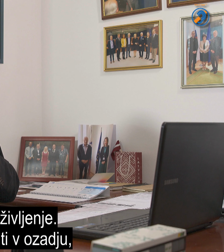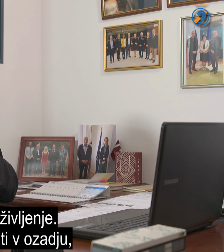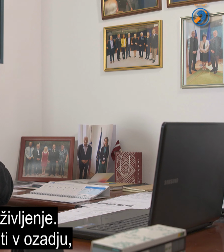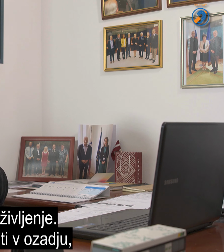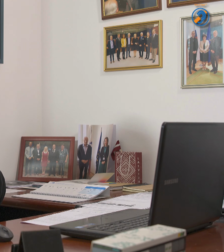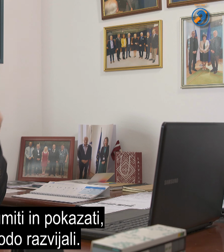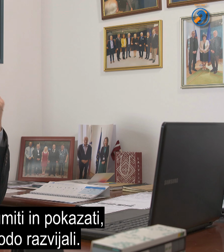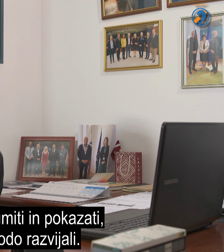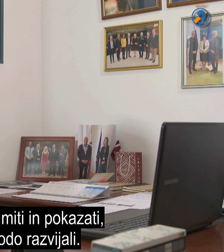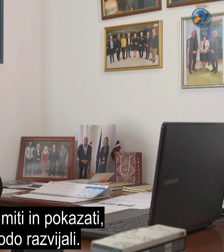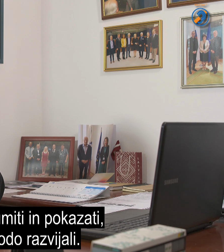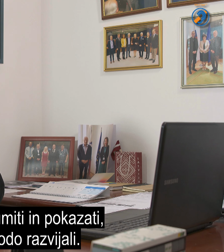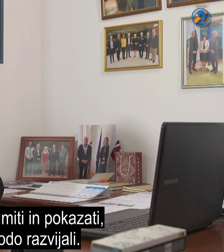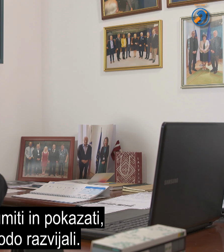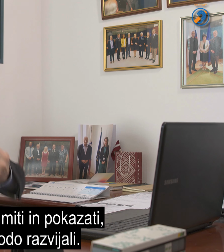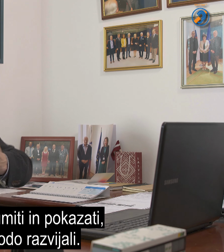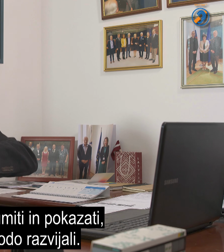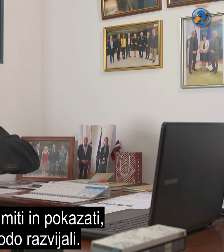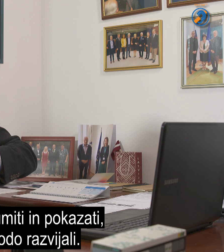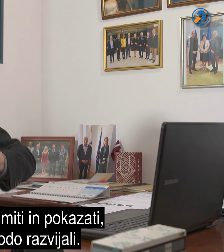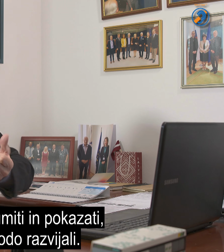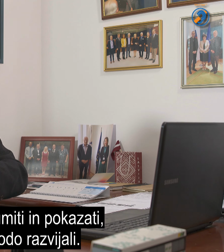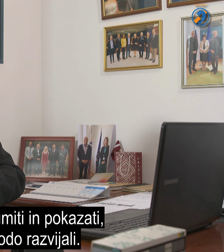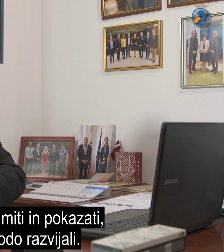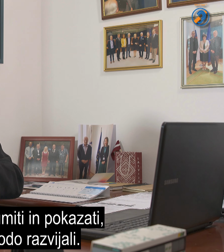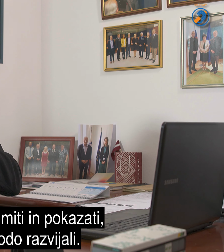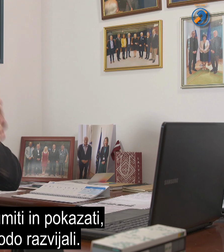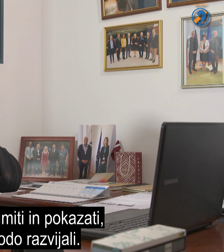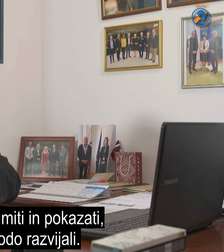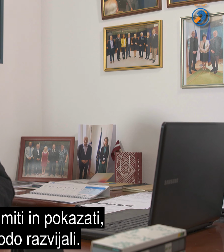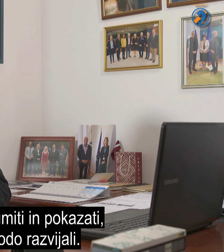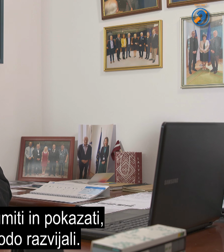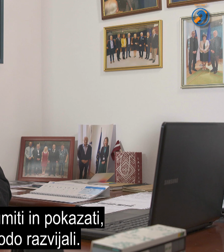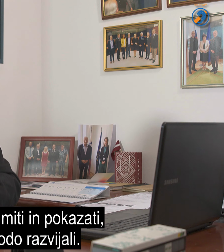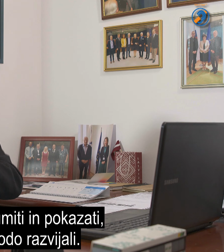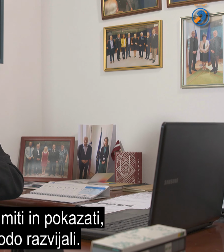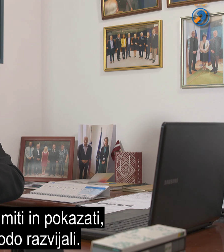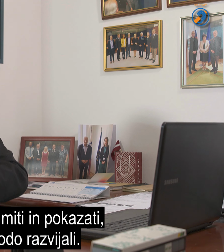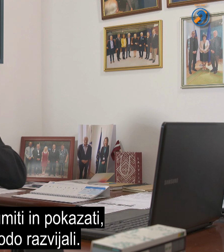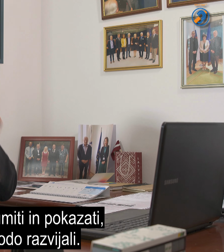Thank you.